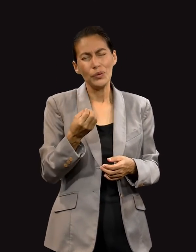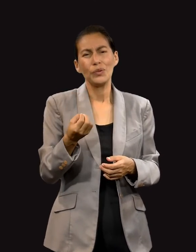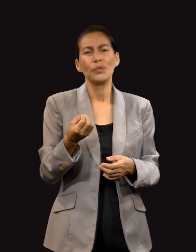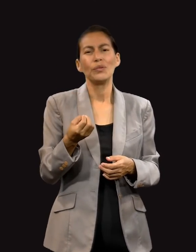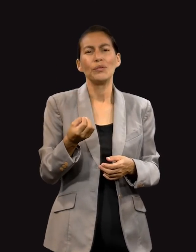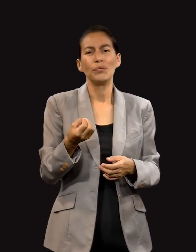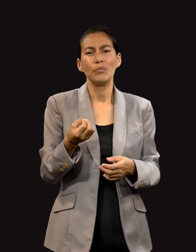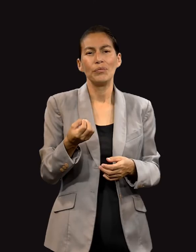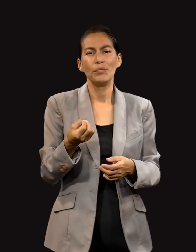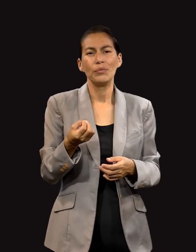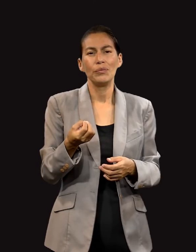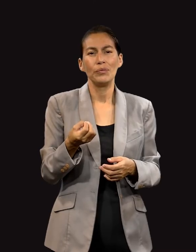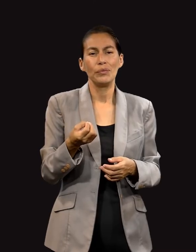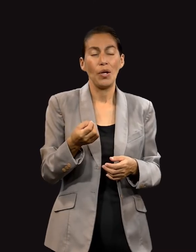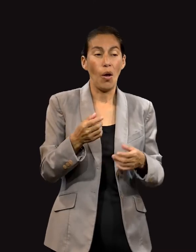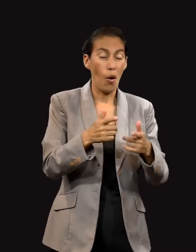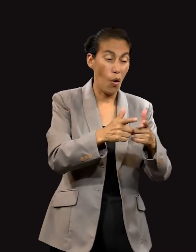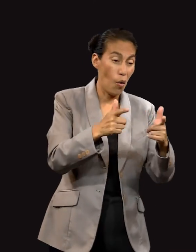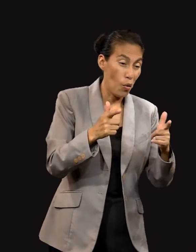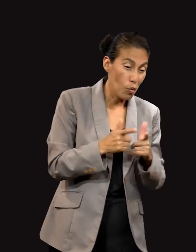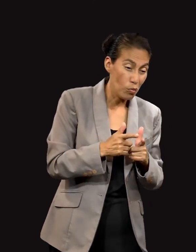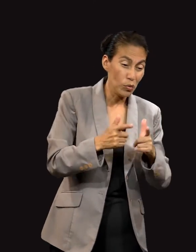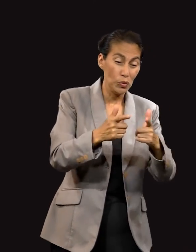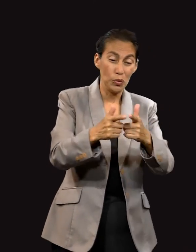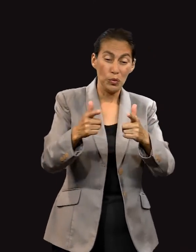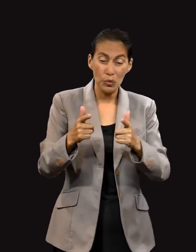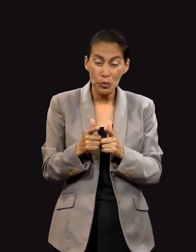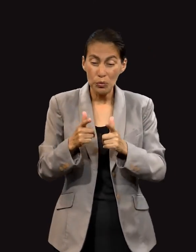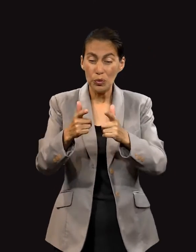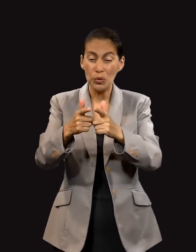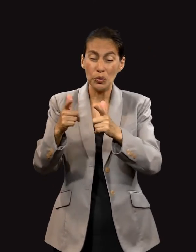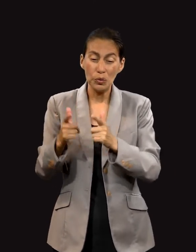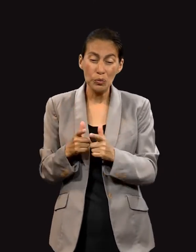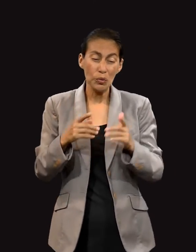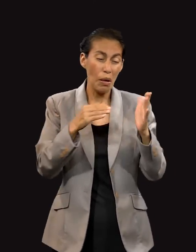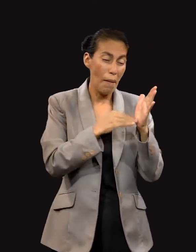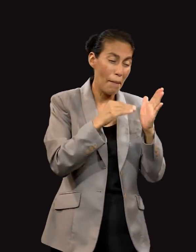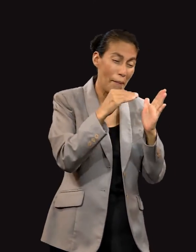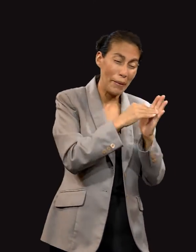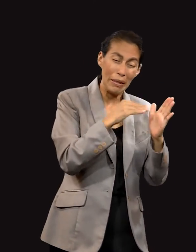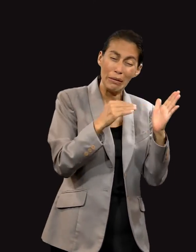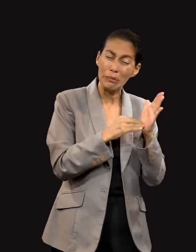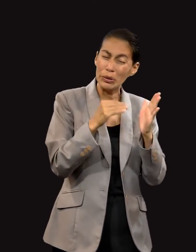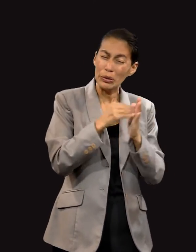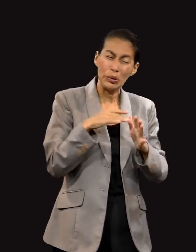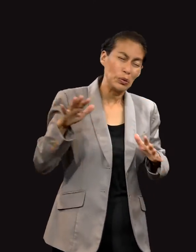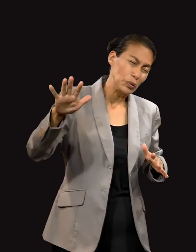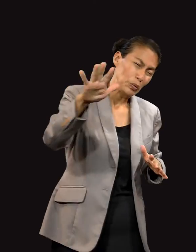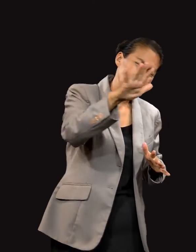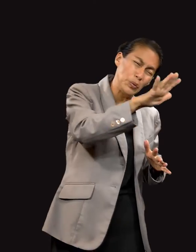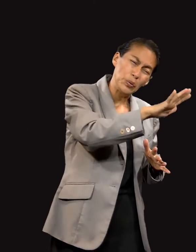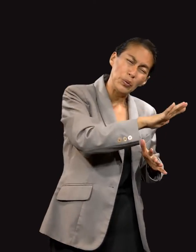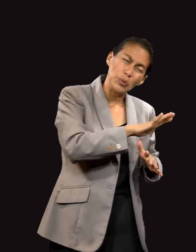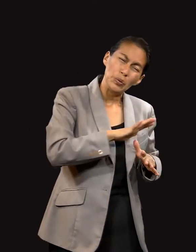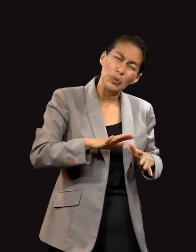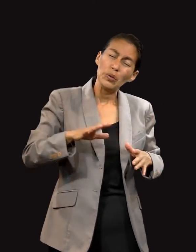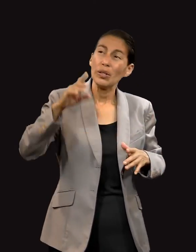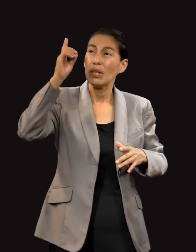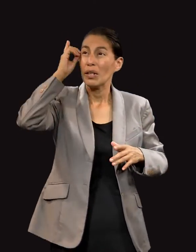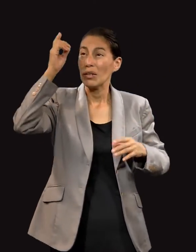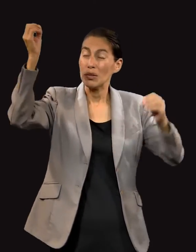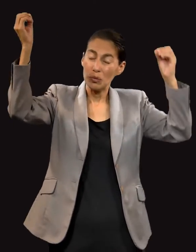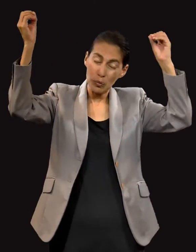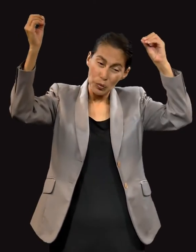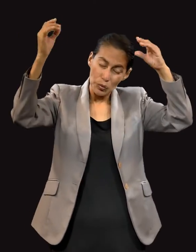Qué maravilla sería tener miles y millones de grupos de oración rodeando esta tierra para que sea